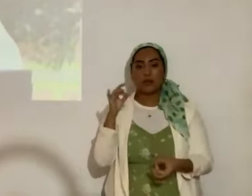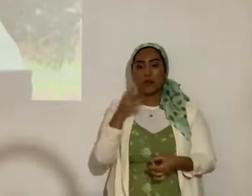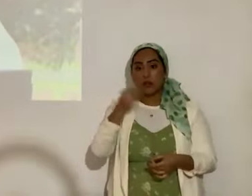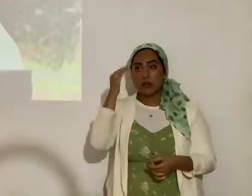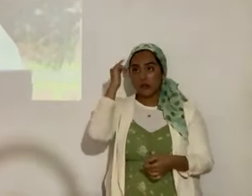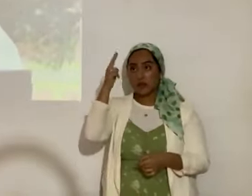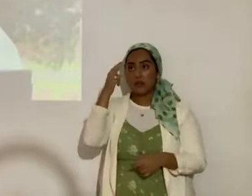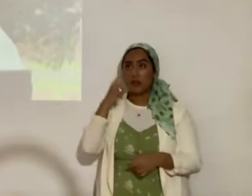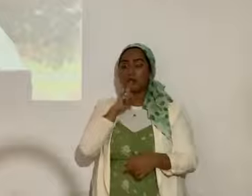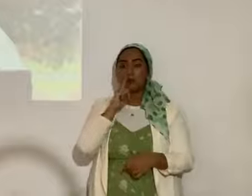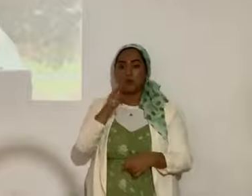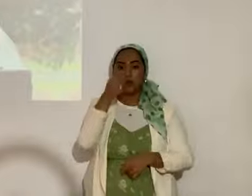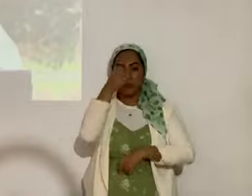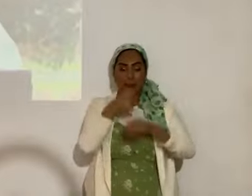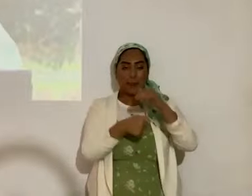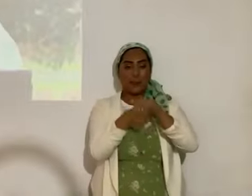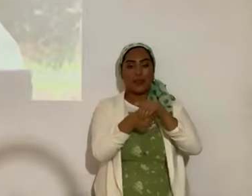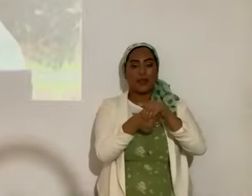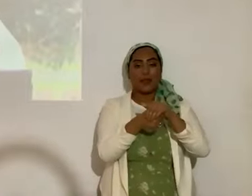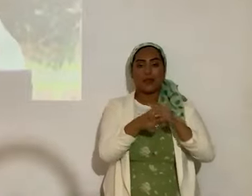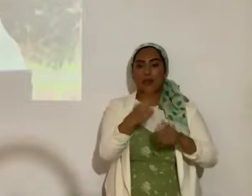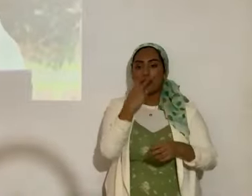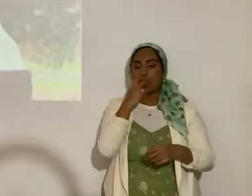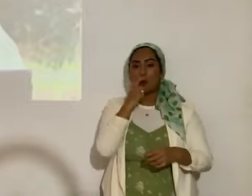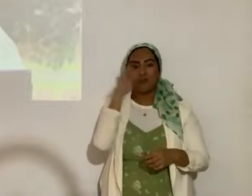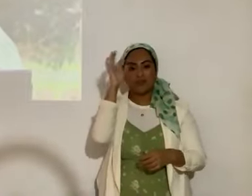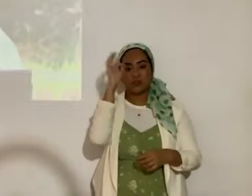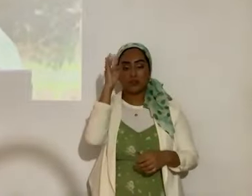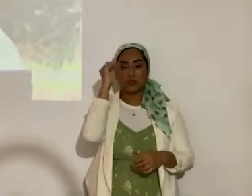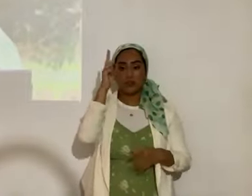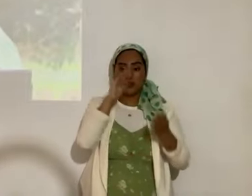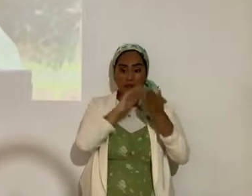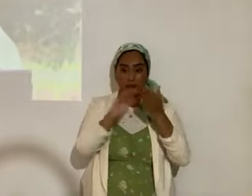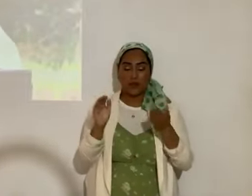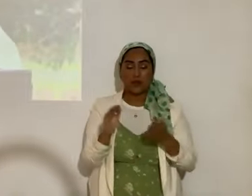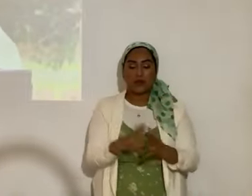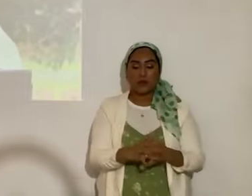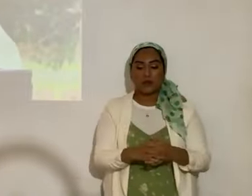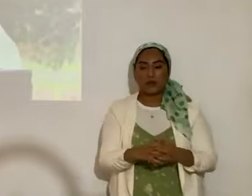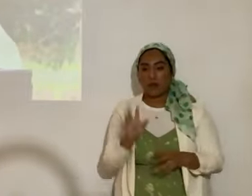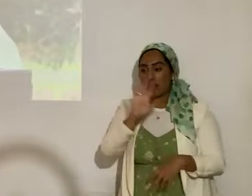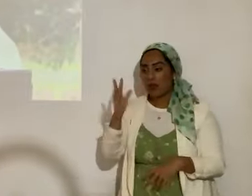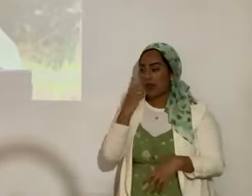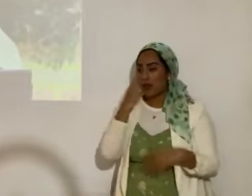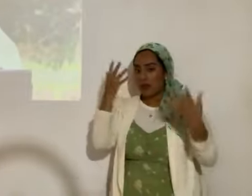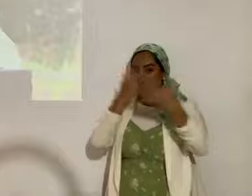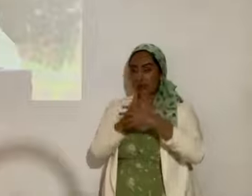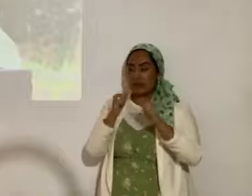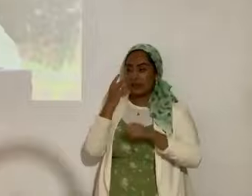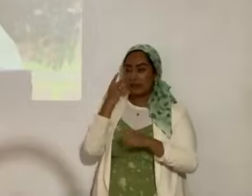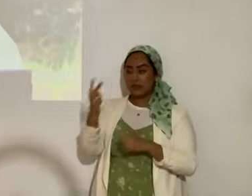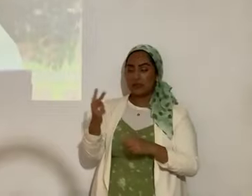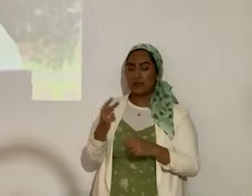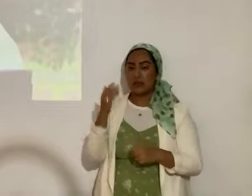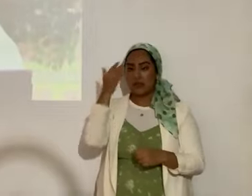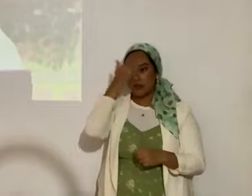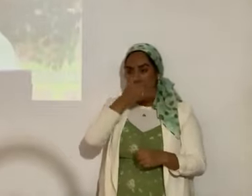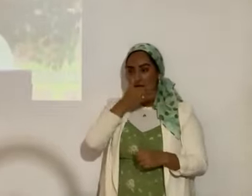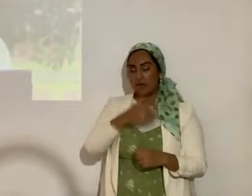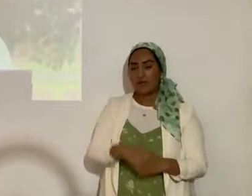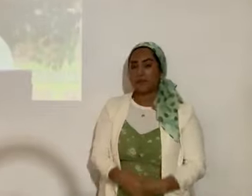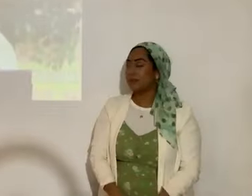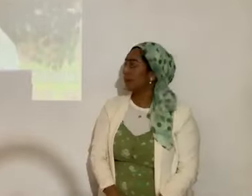Yahweh esconde su verdad de los ojos que son necios yagüe permite que se les oscurezcan los ojos y eso se ve las miradas un velo